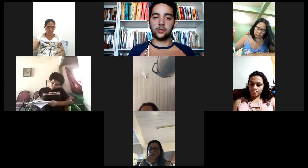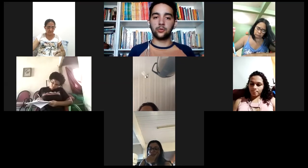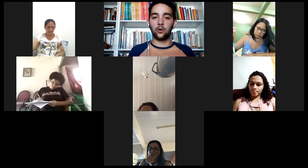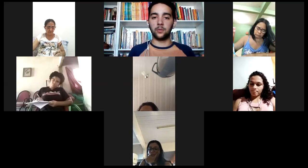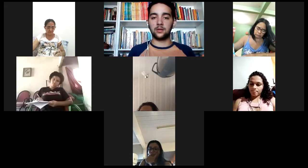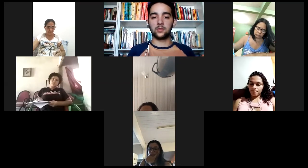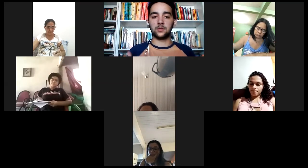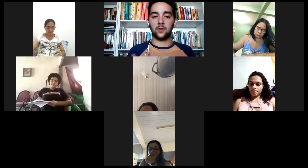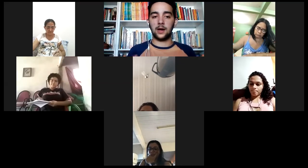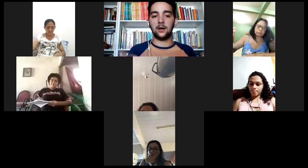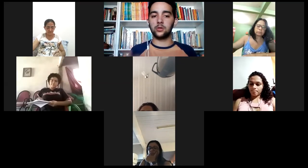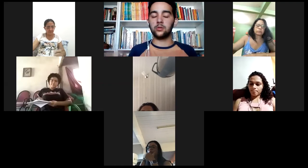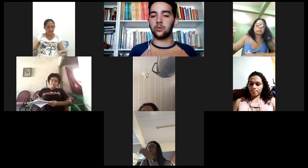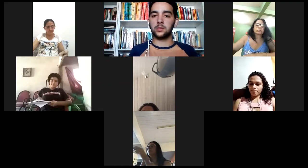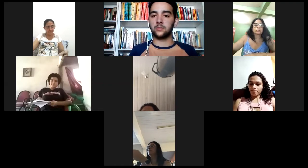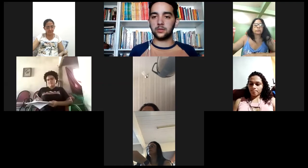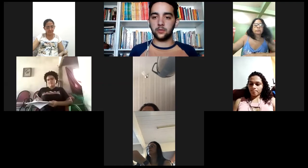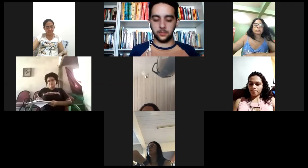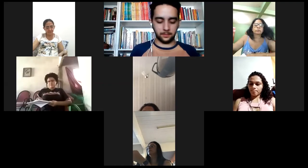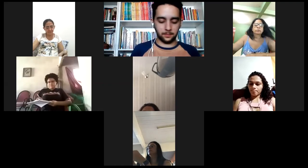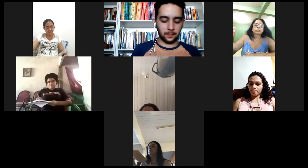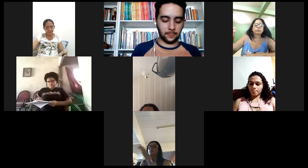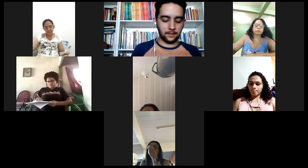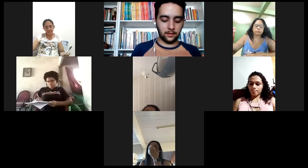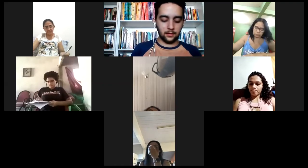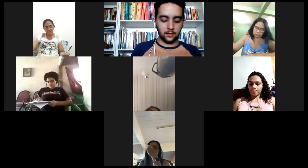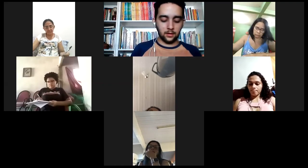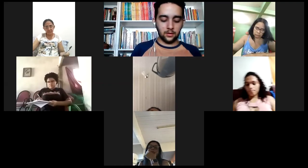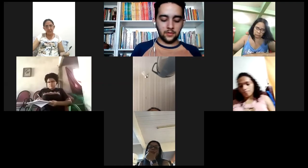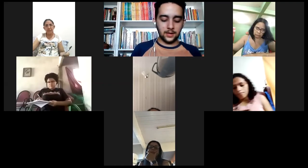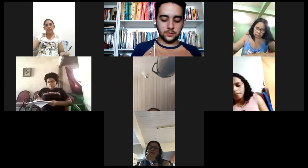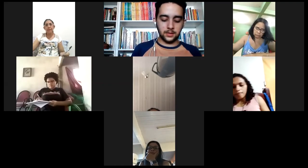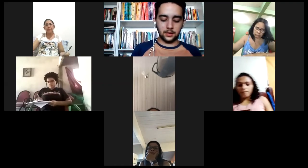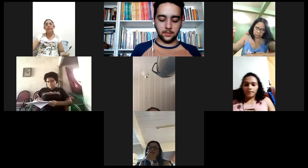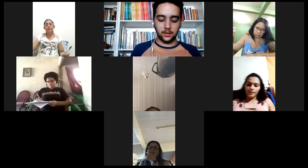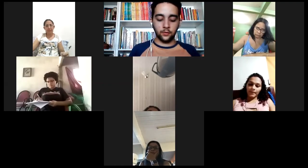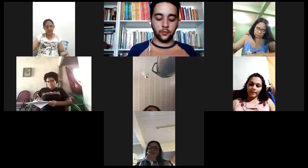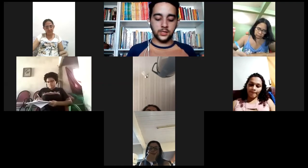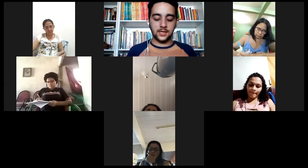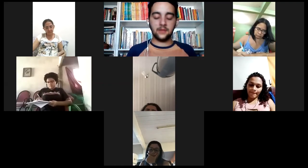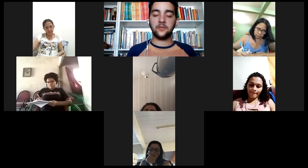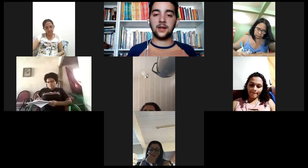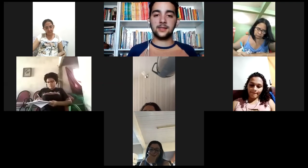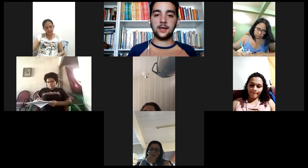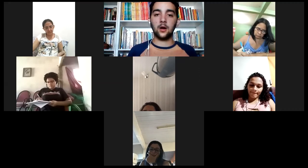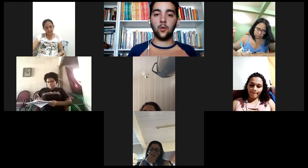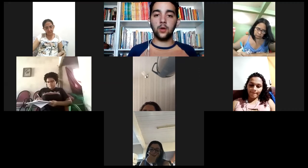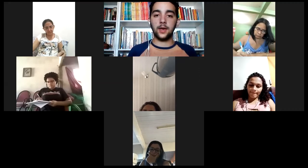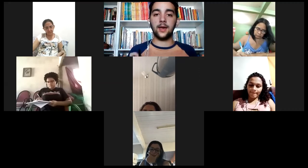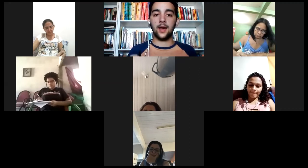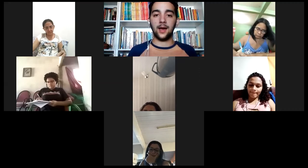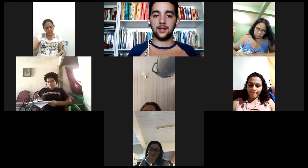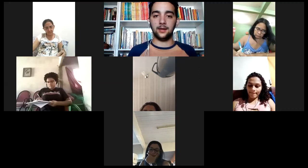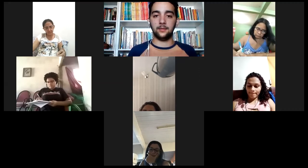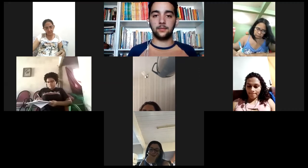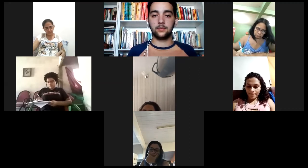ou seu nome se você for A, ou seu nome se você for B. Fala de B. Você fazer o